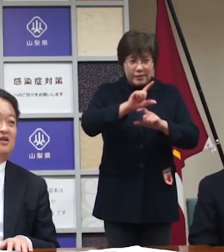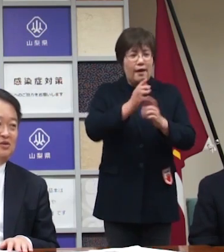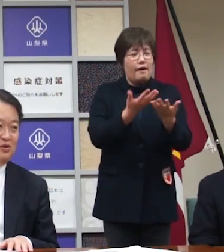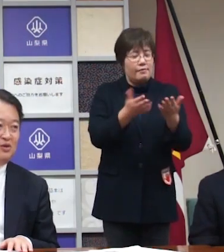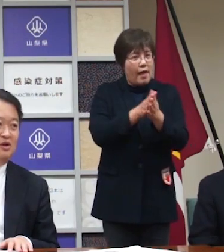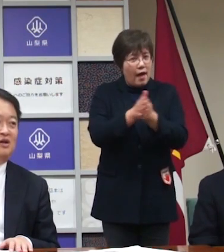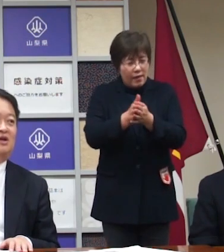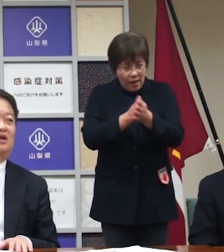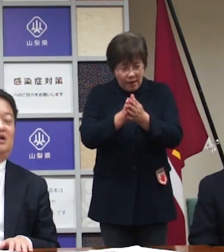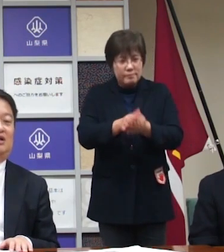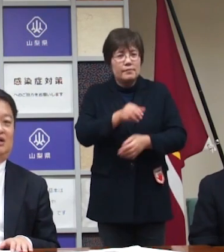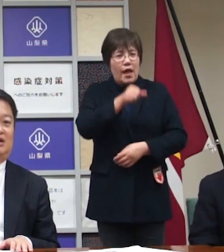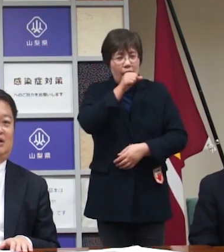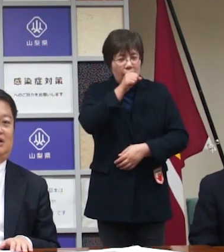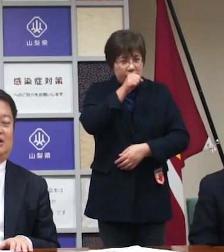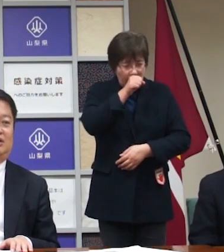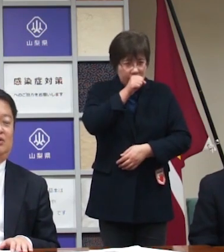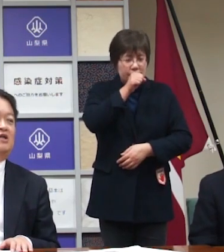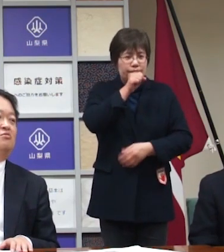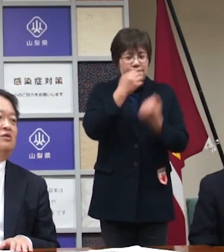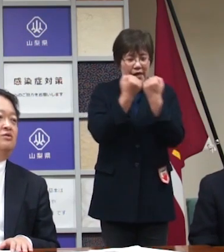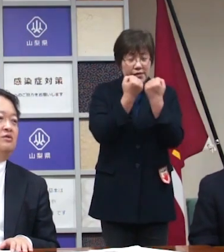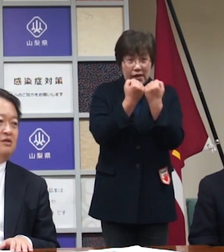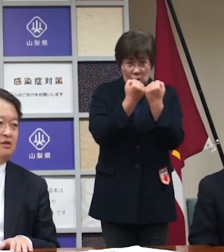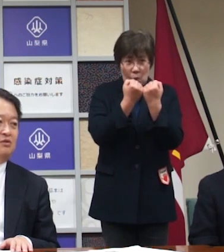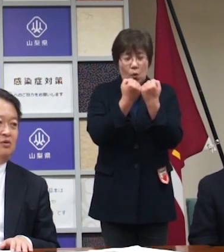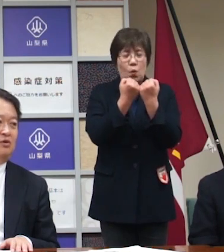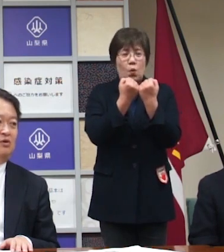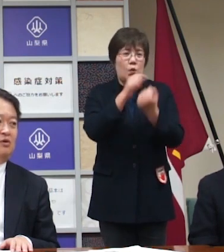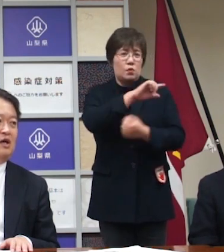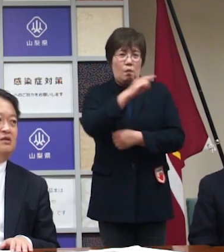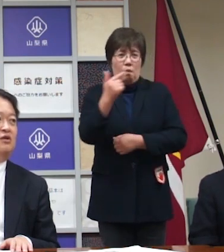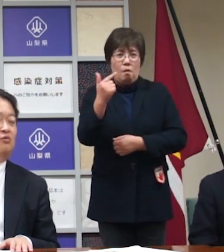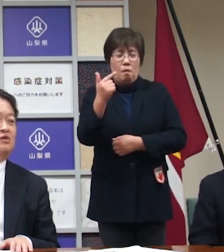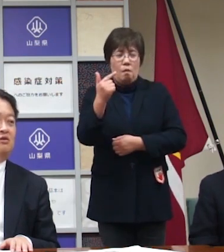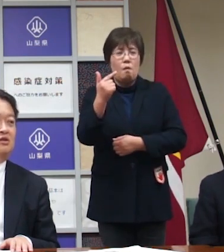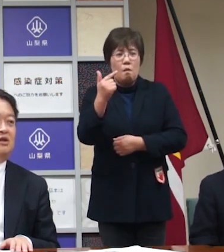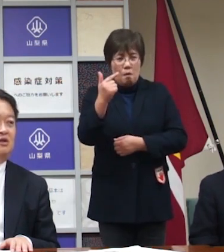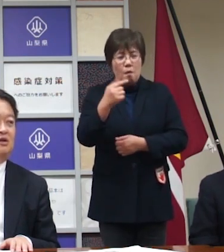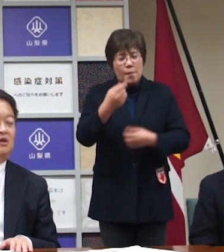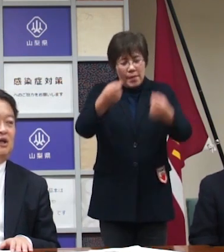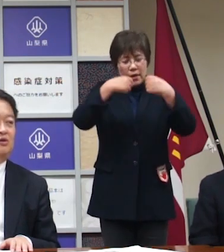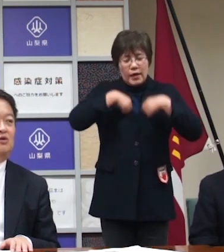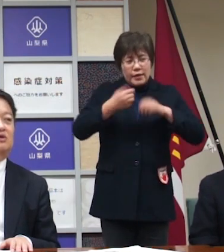咳エチケット、をはじめとするですね、その感染予防